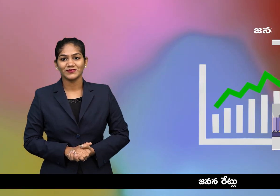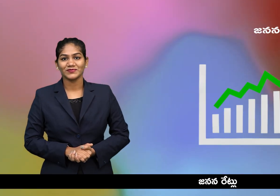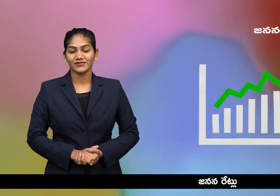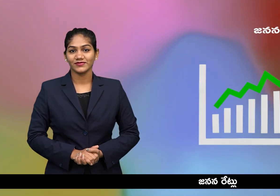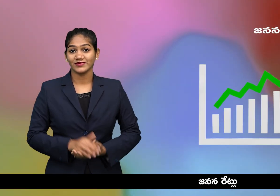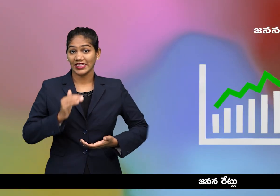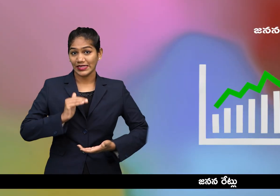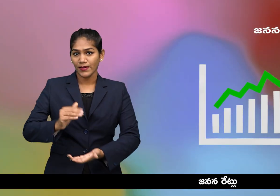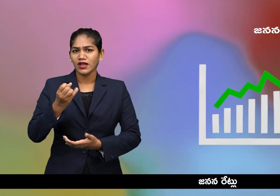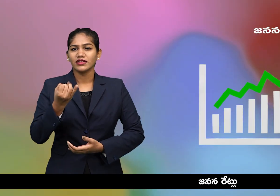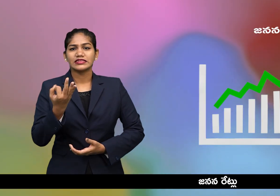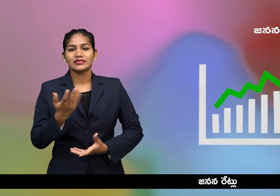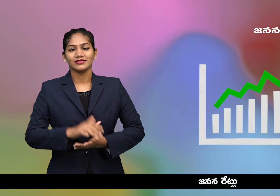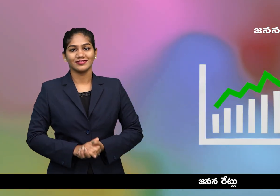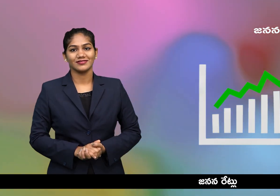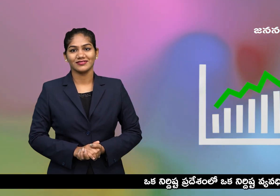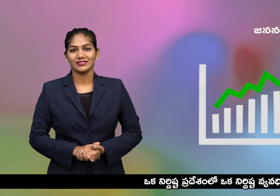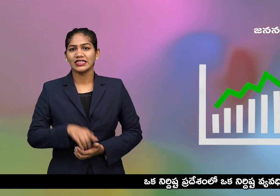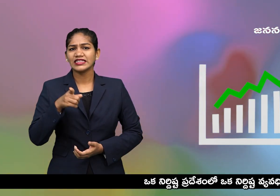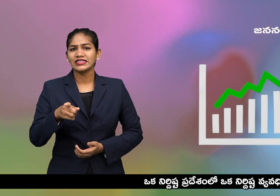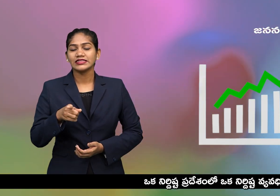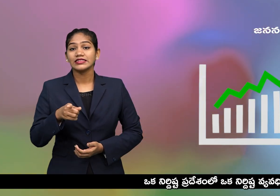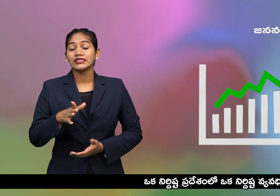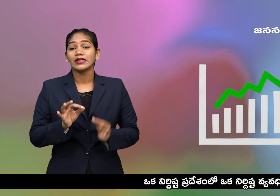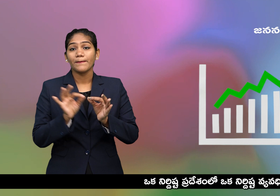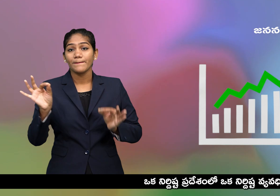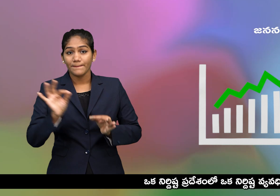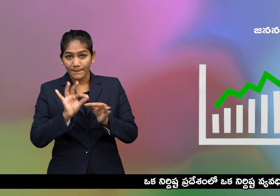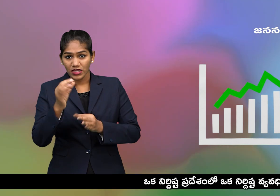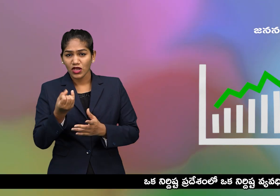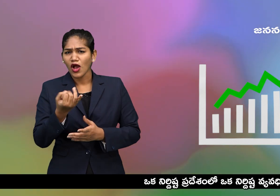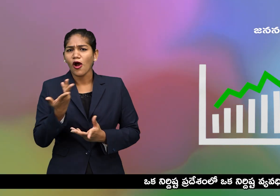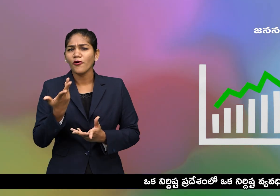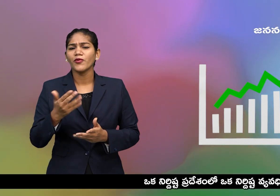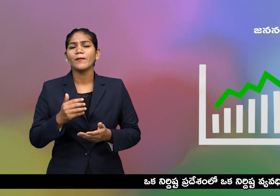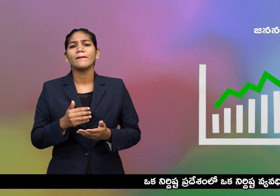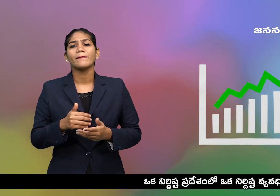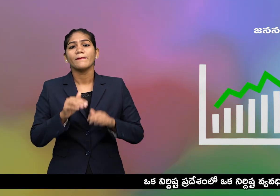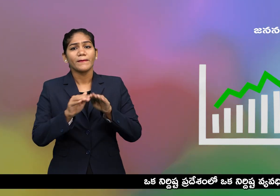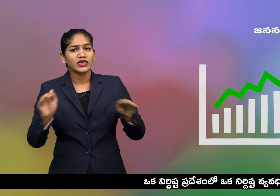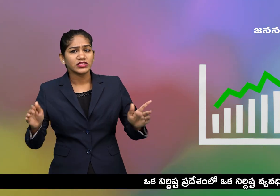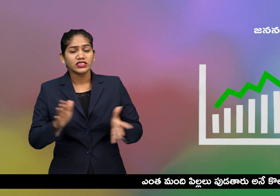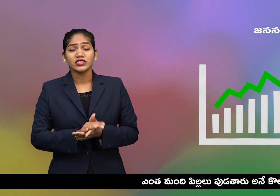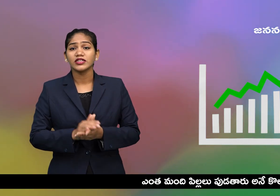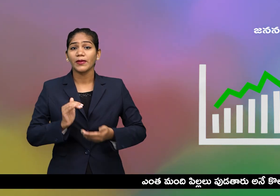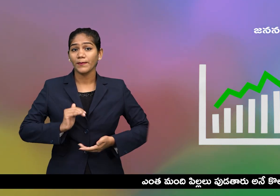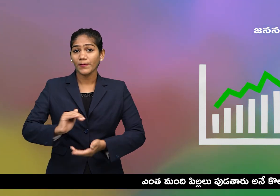జనన రేట్లు ఒక నిర్దిష్ట ప్రదేశంలో ఒక నిర్దిష్ట వ్యవధిలో ఎంతమంది